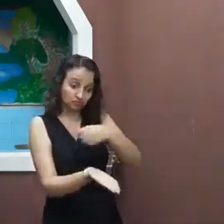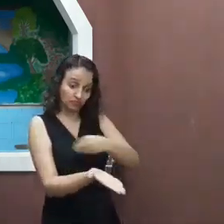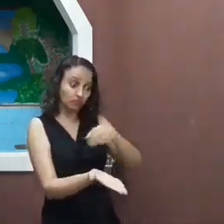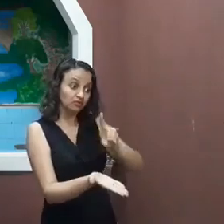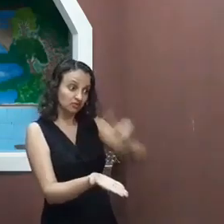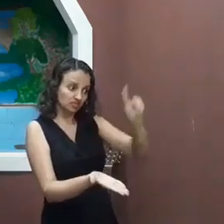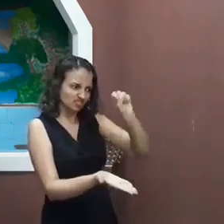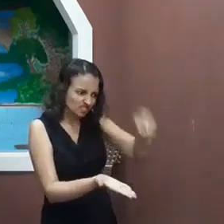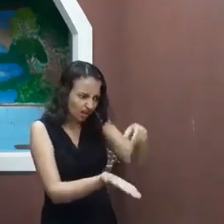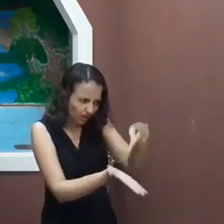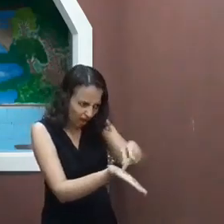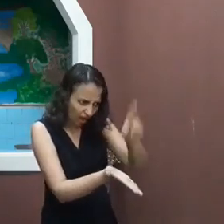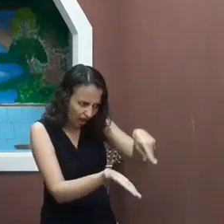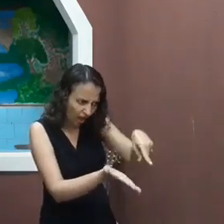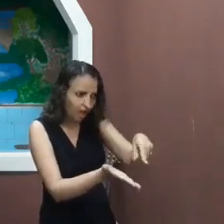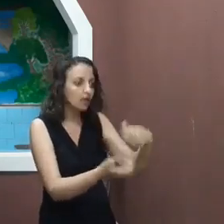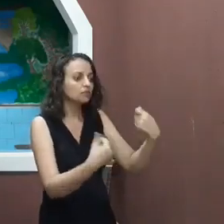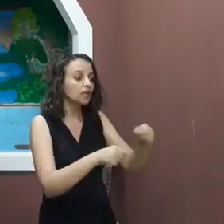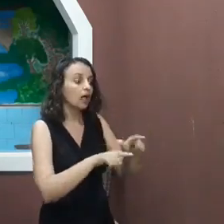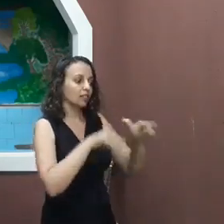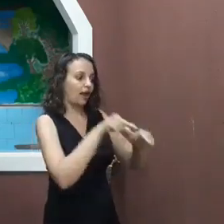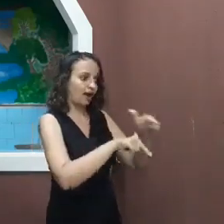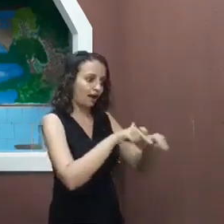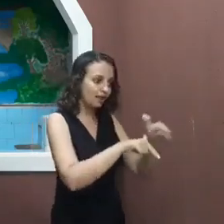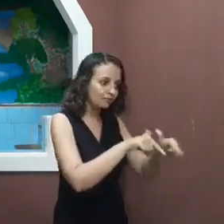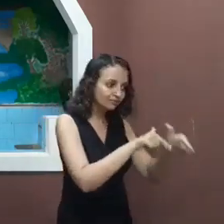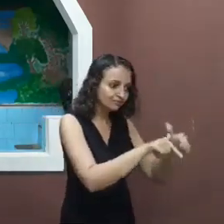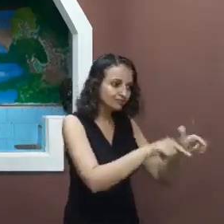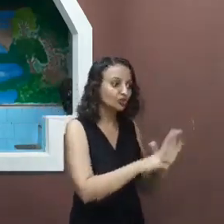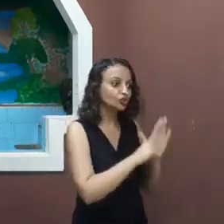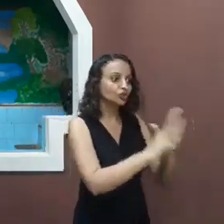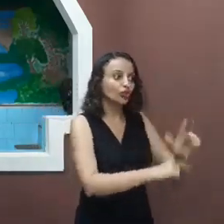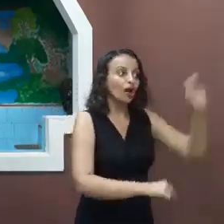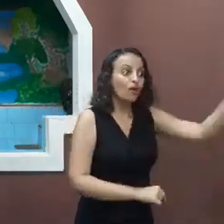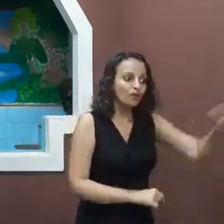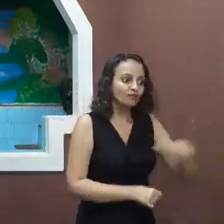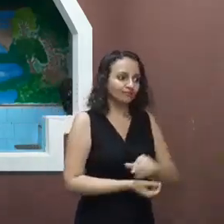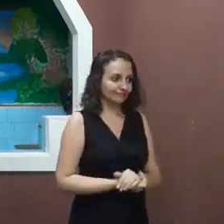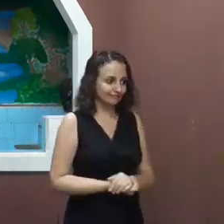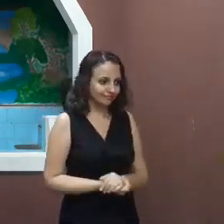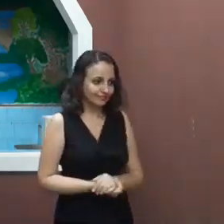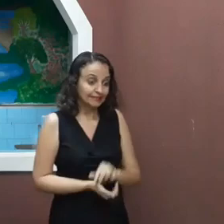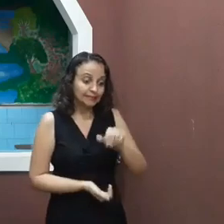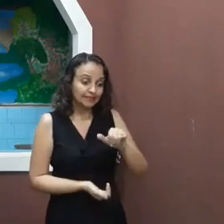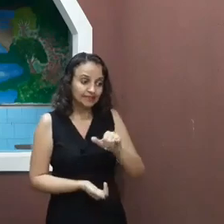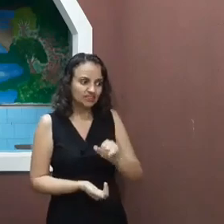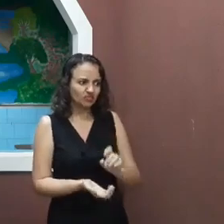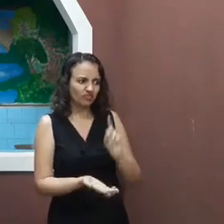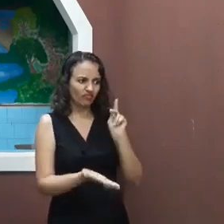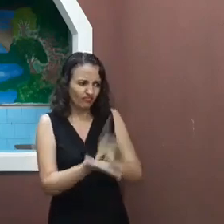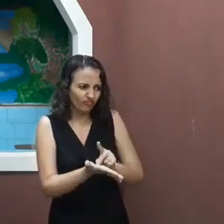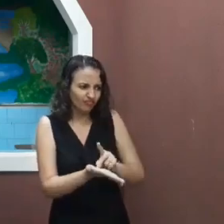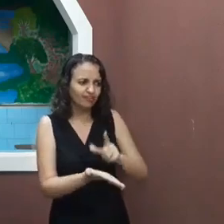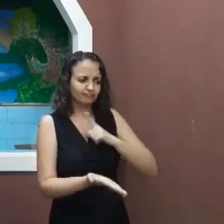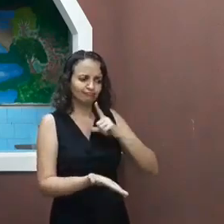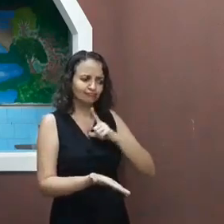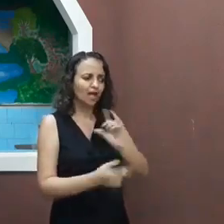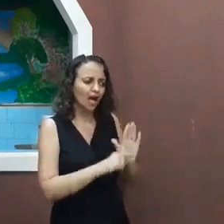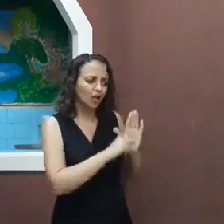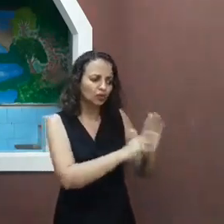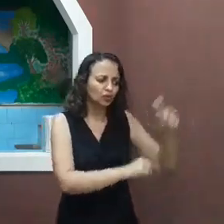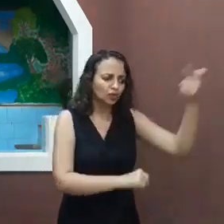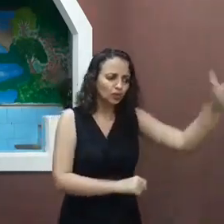como aquele que se apresenta como irmão em Cristo Jesus, de